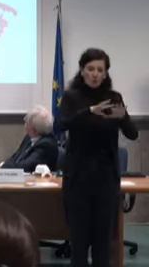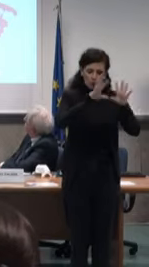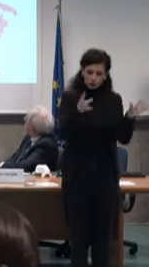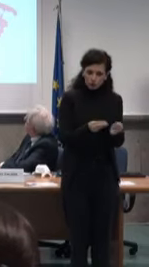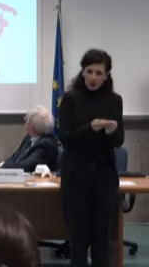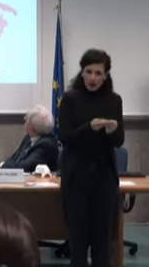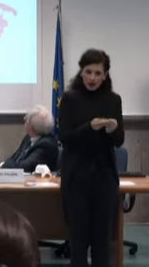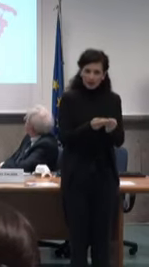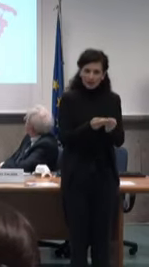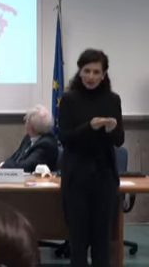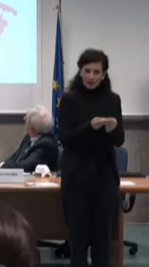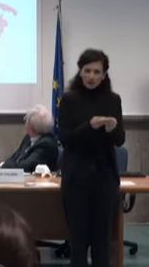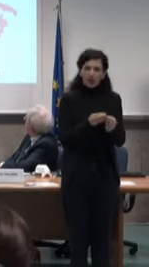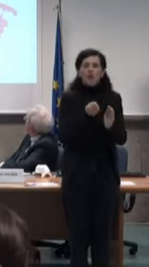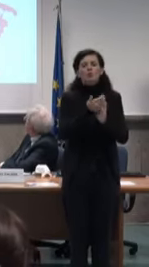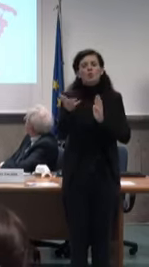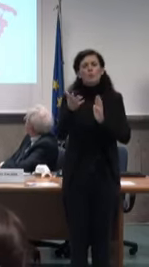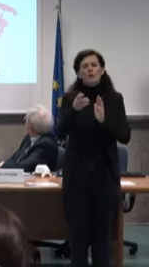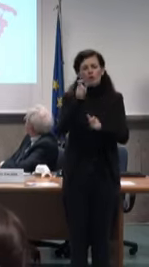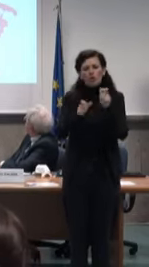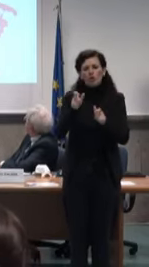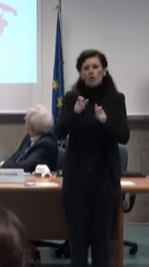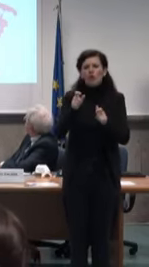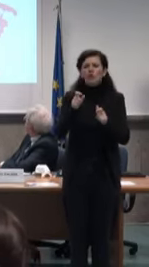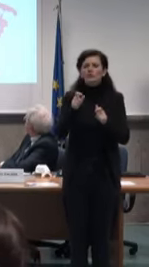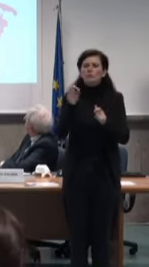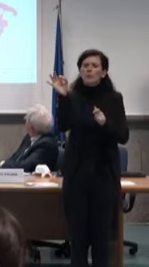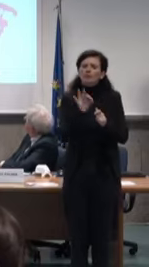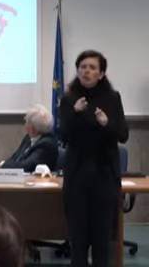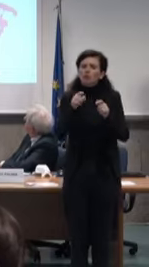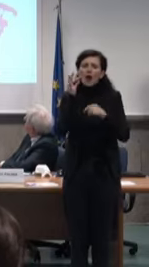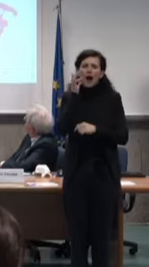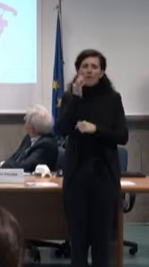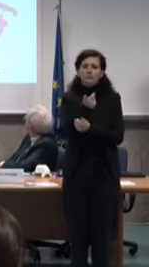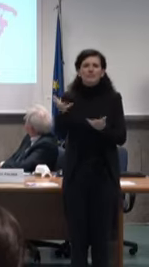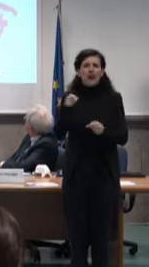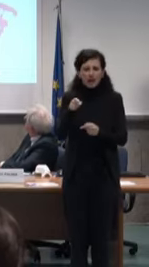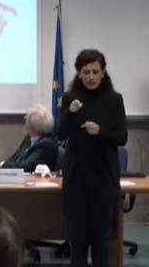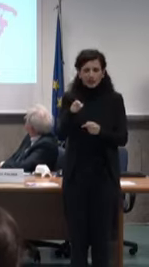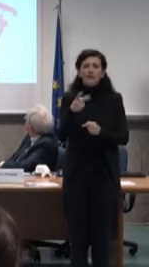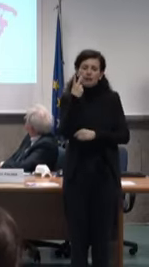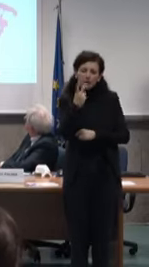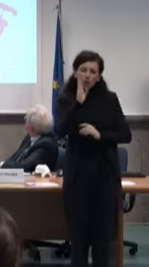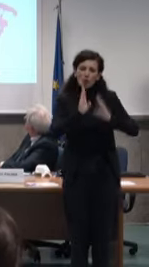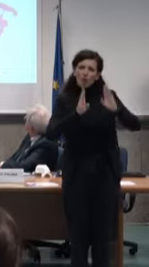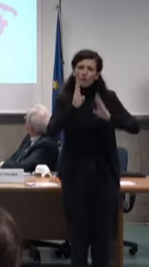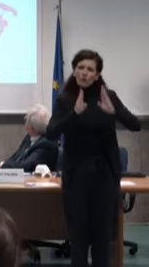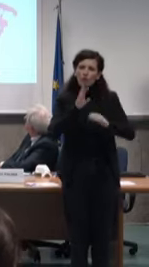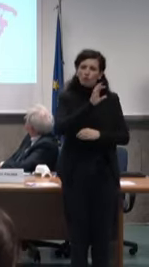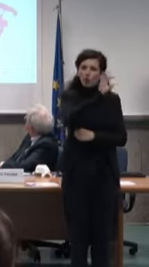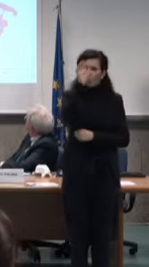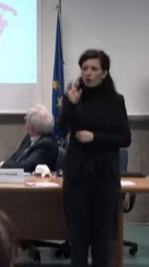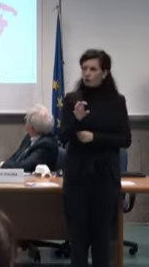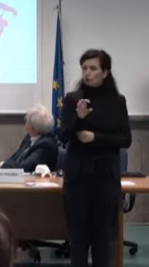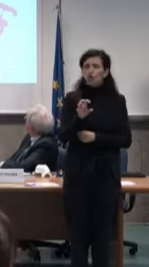sul numero di casi per 100 mila abitanti che in qualche modo rende in qualche modo confrontabili le varie regioni e qui si vede ancora più